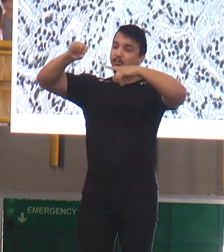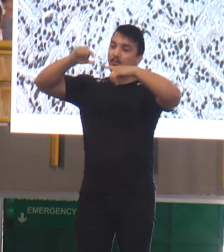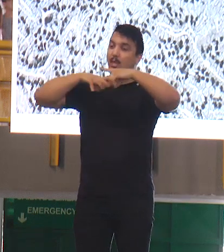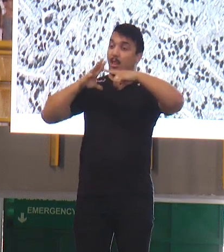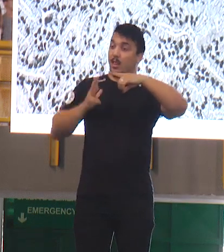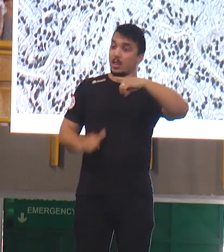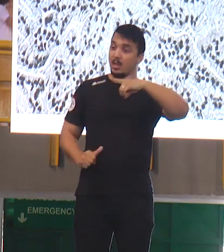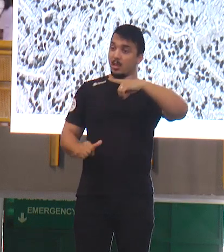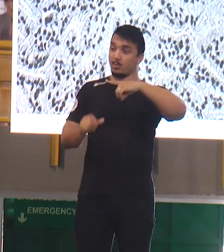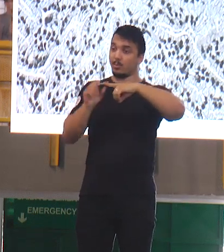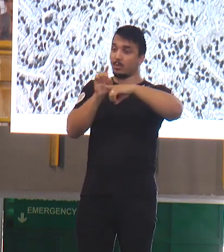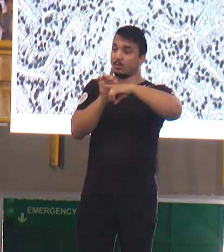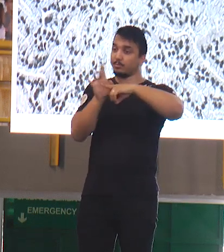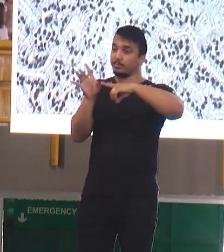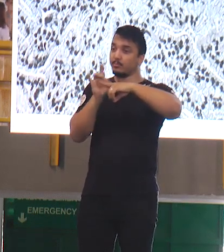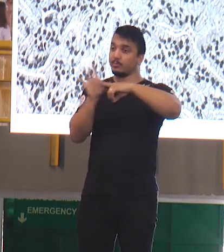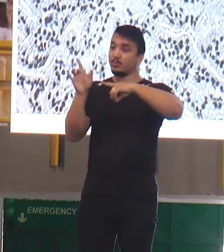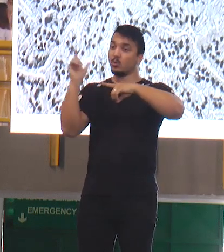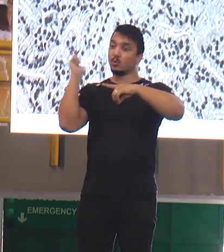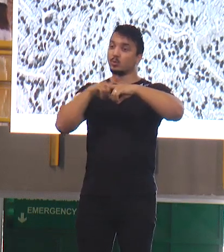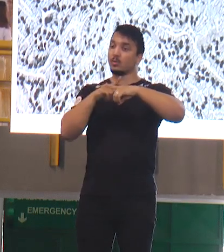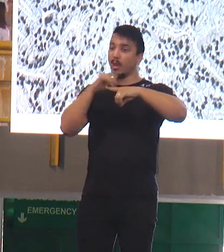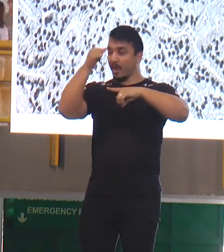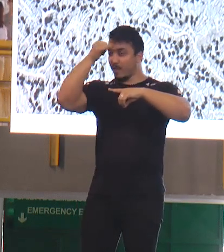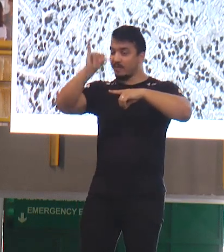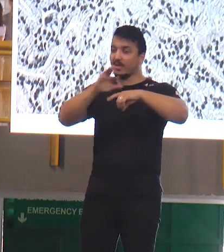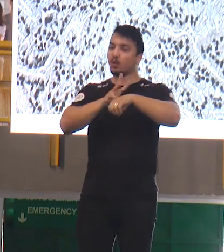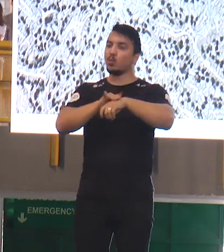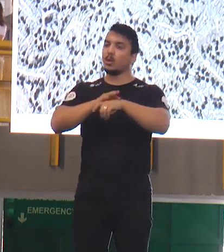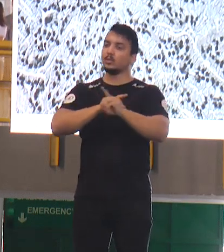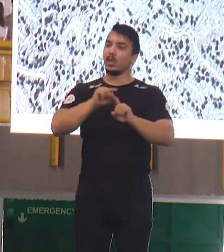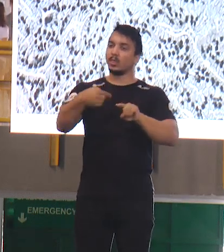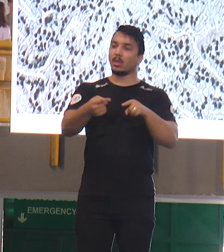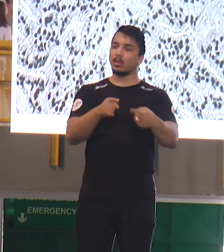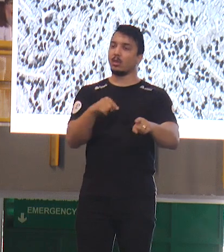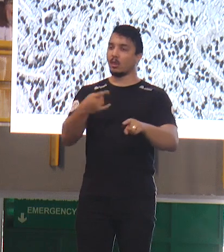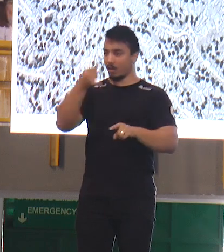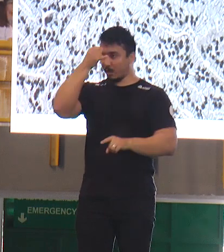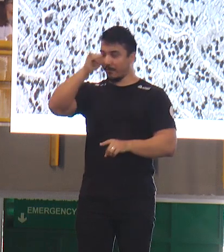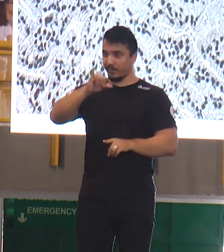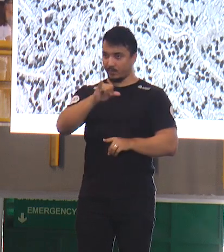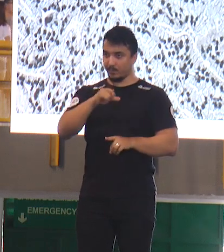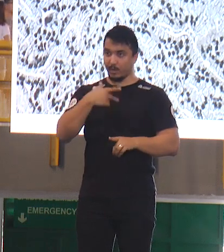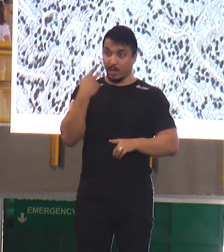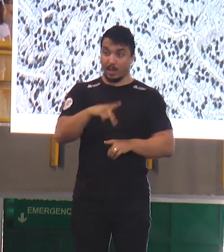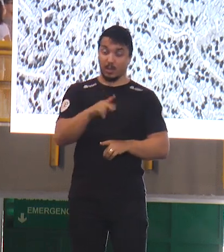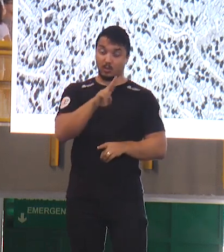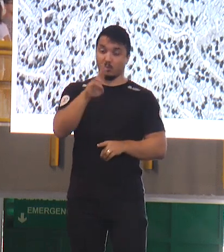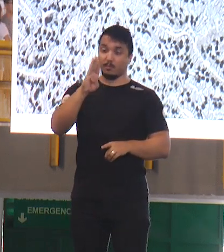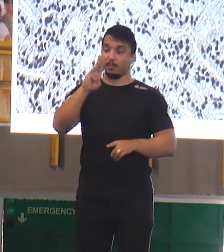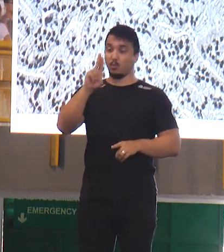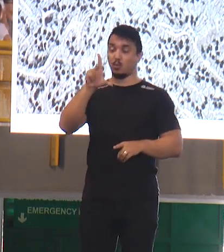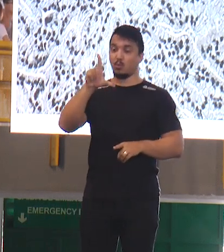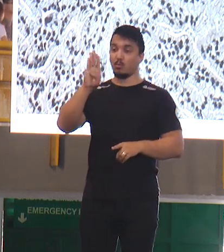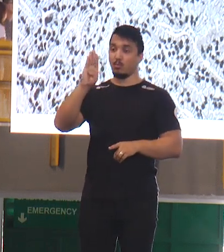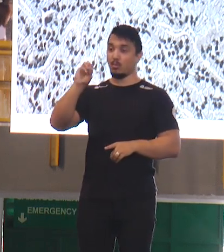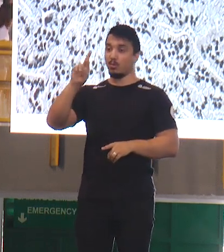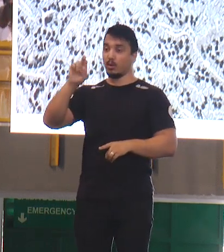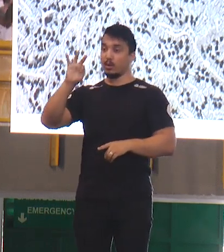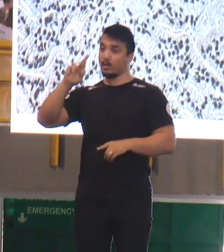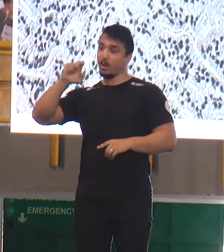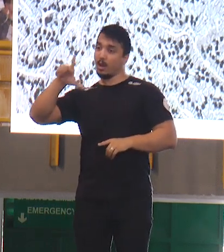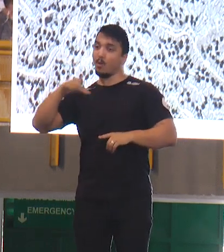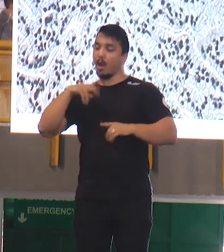e que esse sêmen não tenha nenhum tipo de contaminante. Tá ok? E outra, ela vai liberar uma secreção